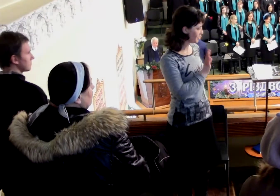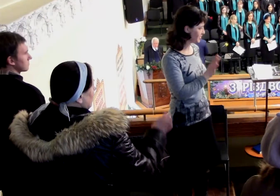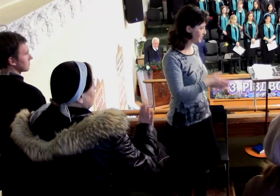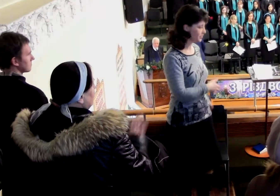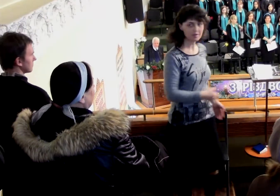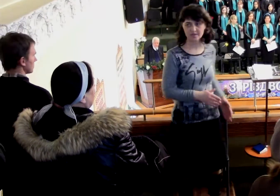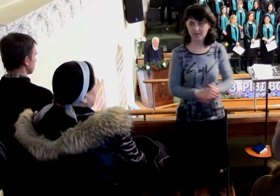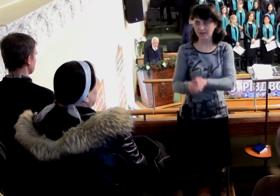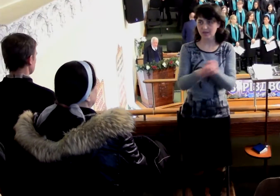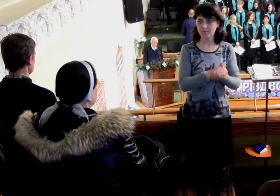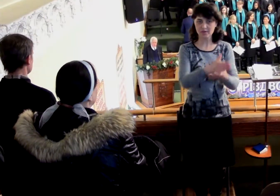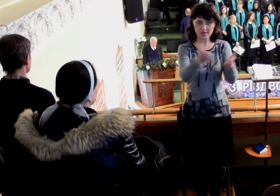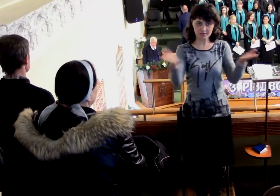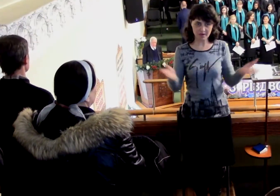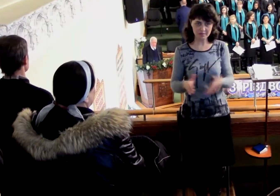Мир вам!